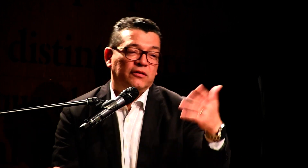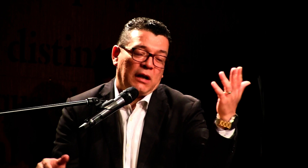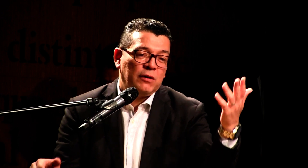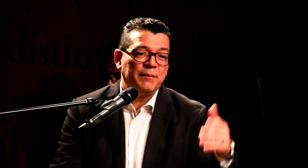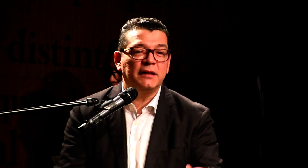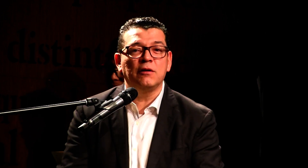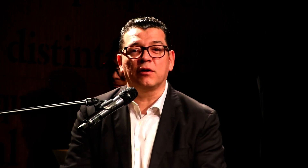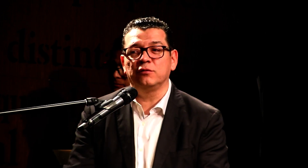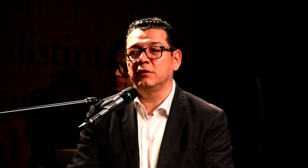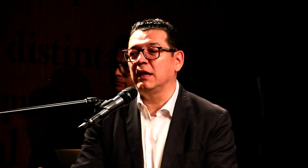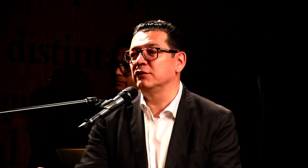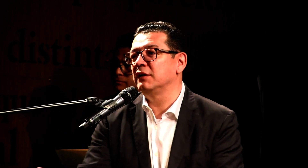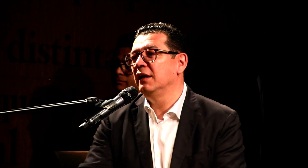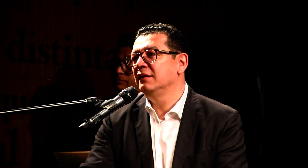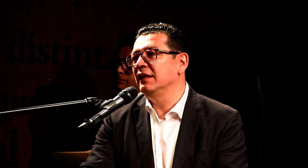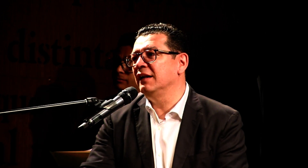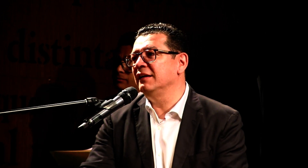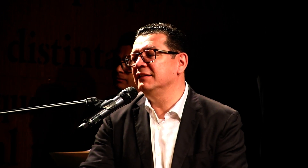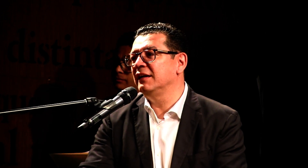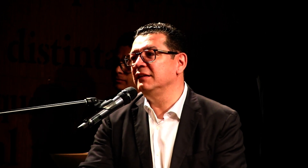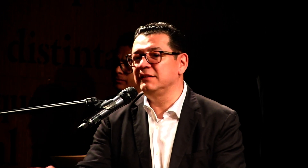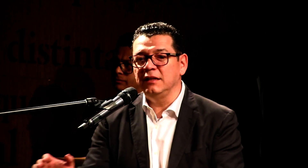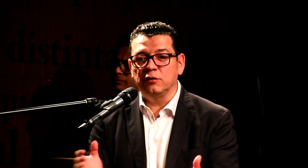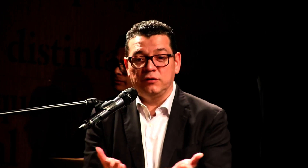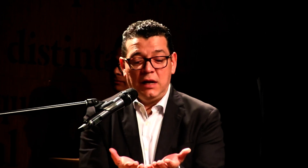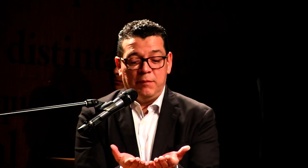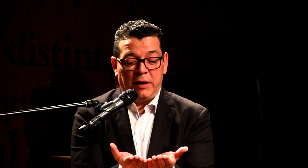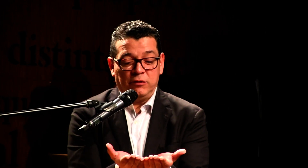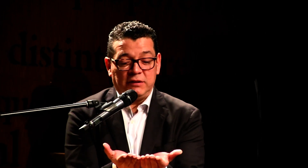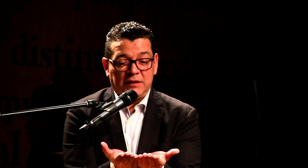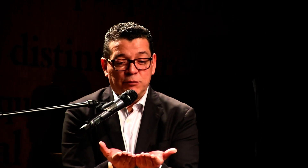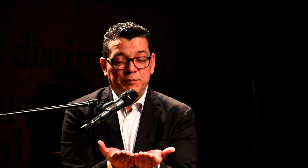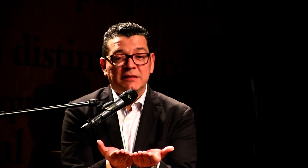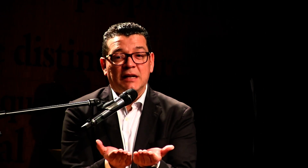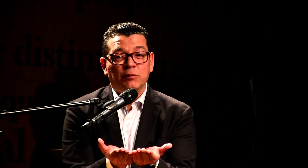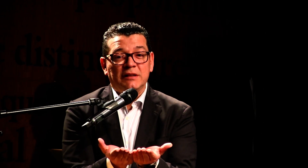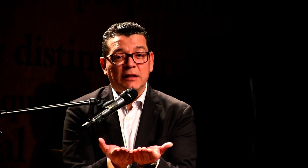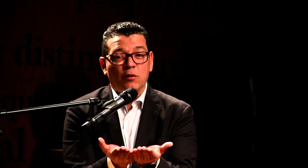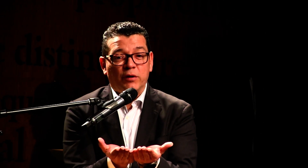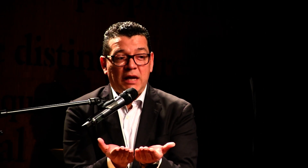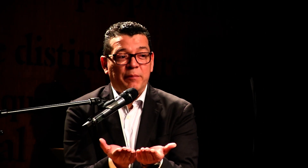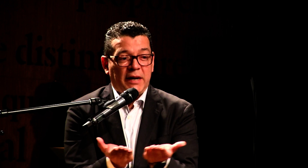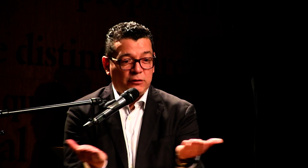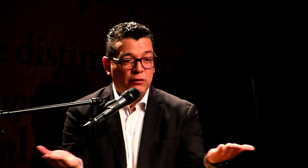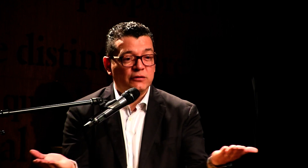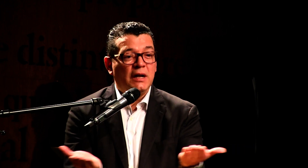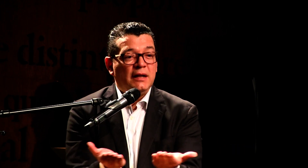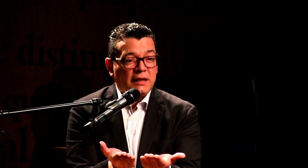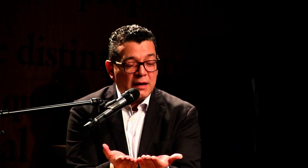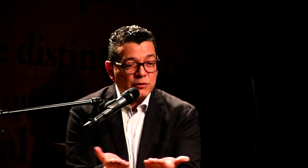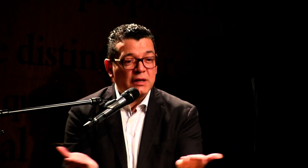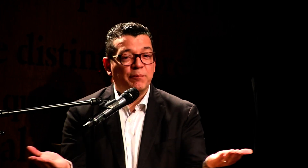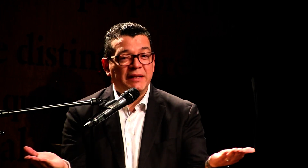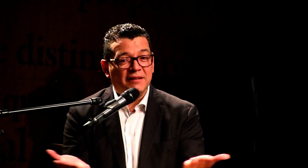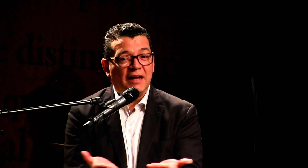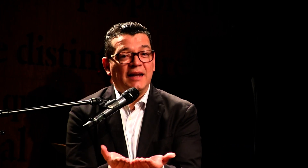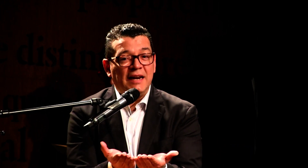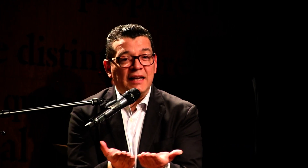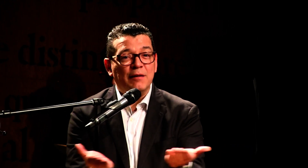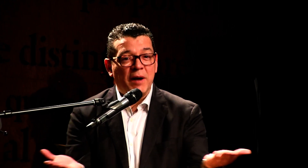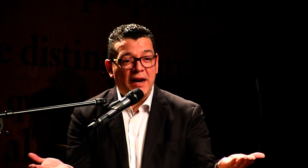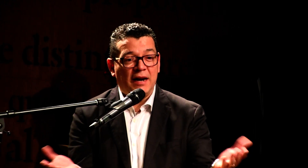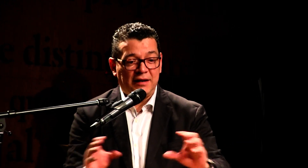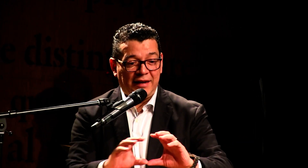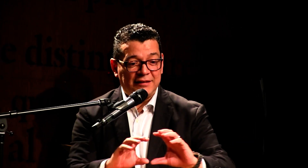que seguramente los resultados tendrán que ser distintos, pero si estamos pensando en tecnología para todos, tenemos que pensar